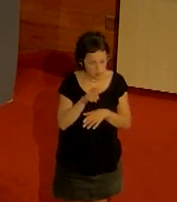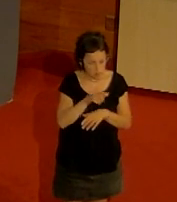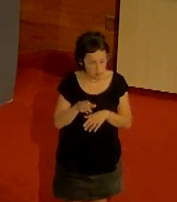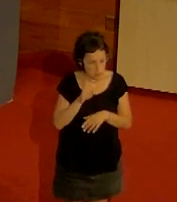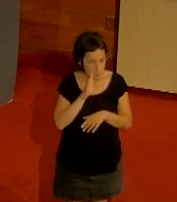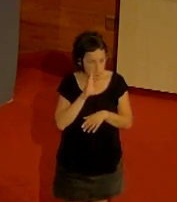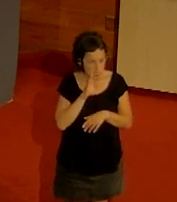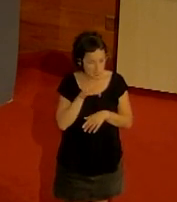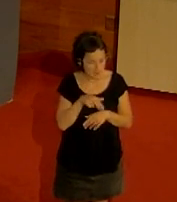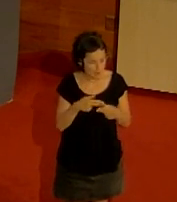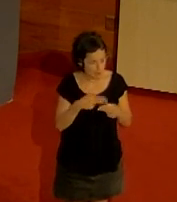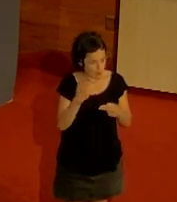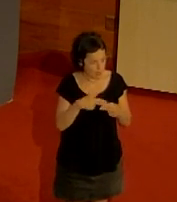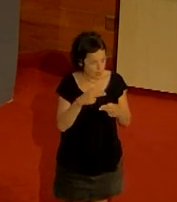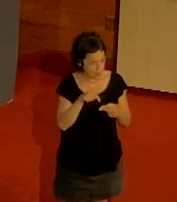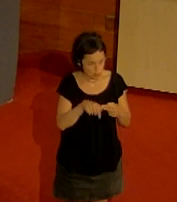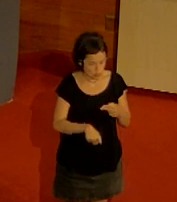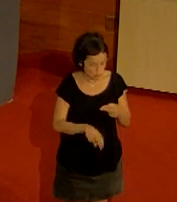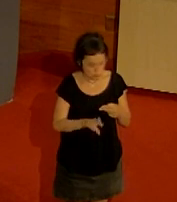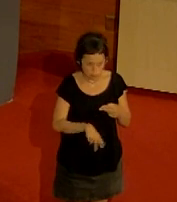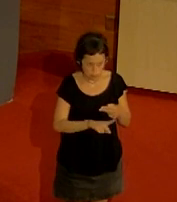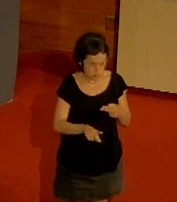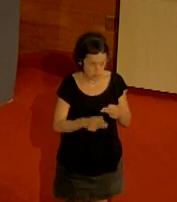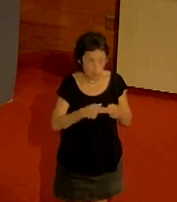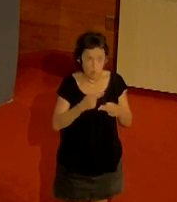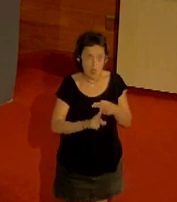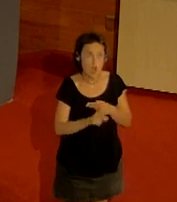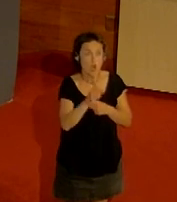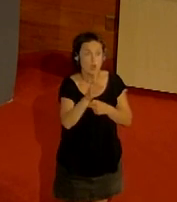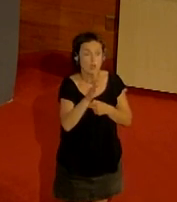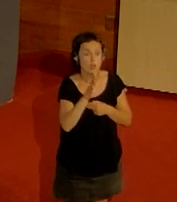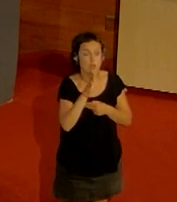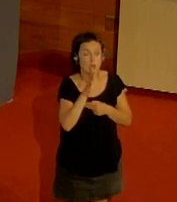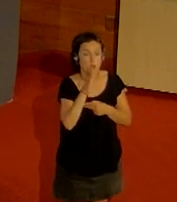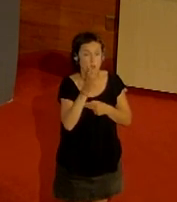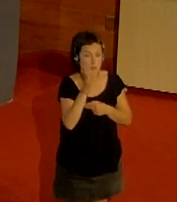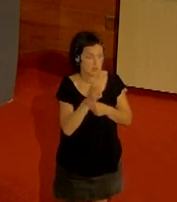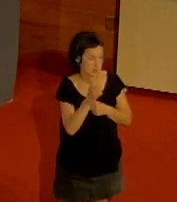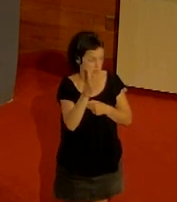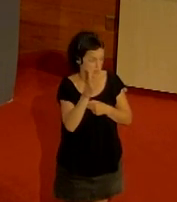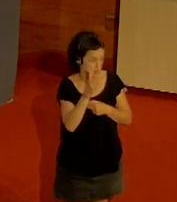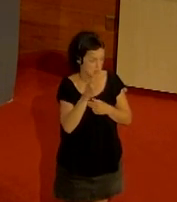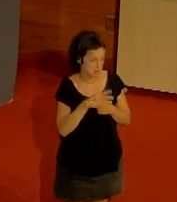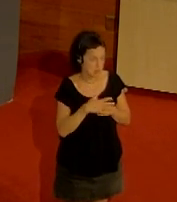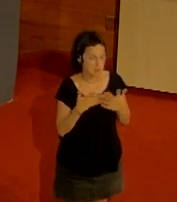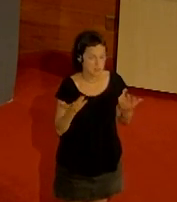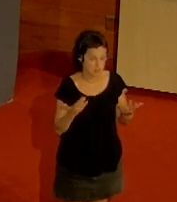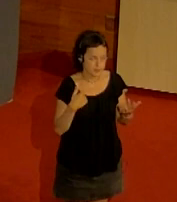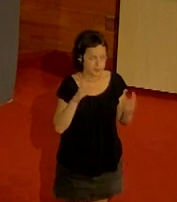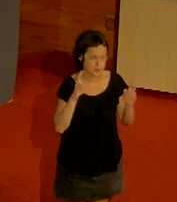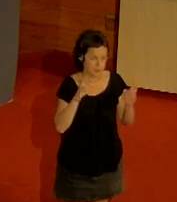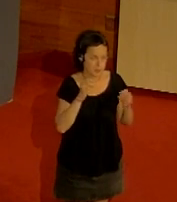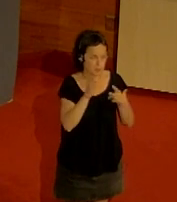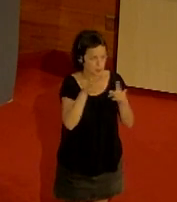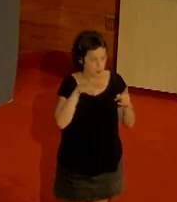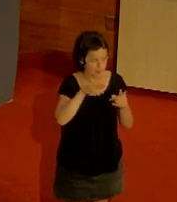esta no es la frontera sur, es la frontera norte, ¿no? Porque vienen, es la frontera norte. Bueno, la idea de cambiar la perspectiva, ¿no? De darle la vuelta,